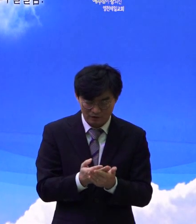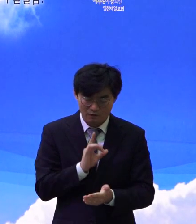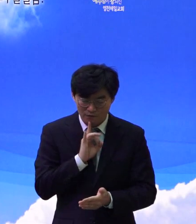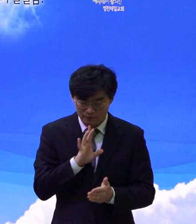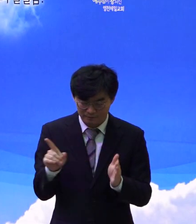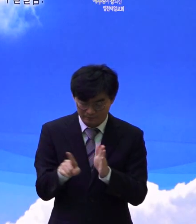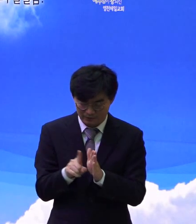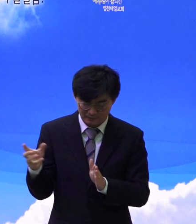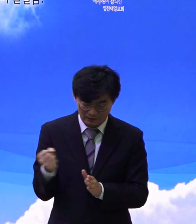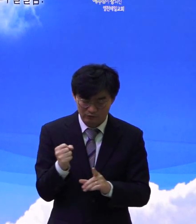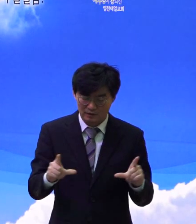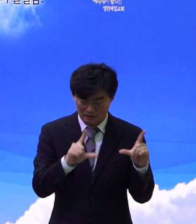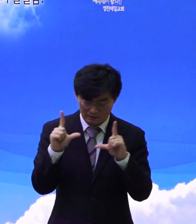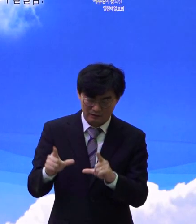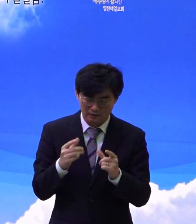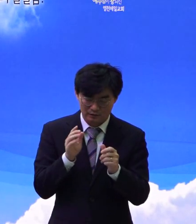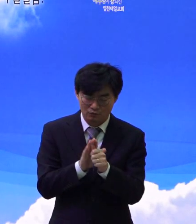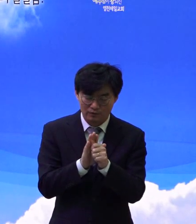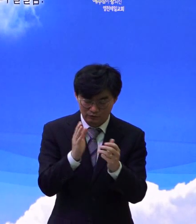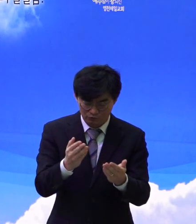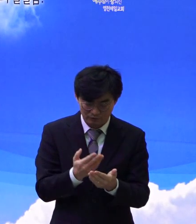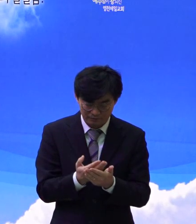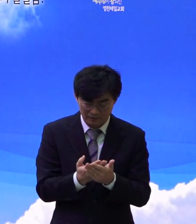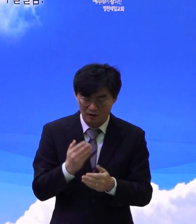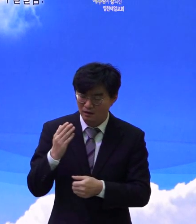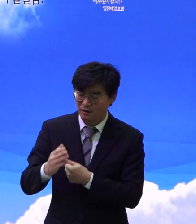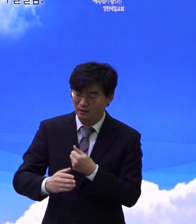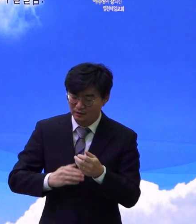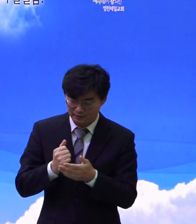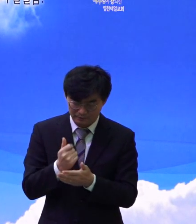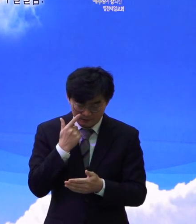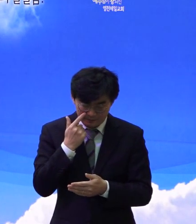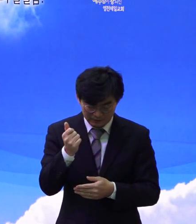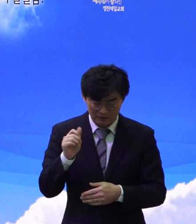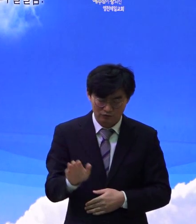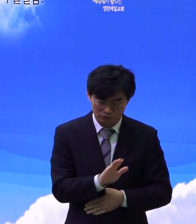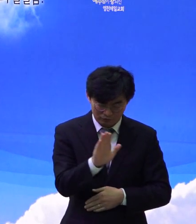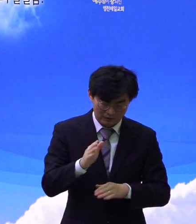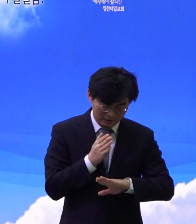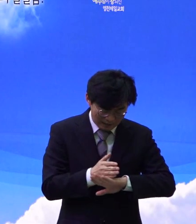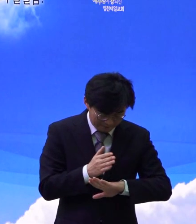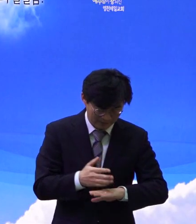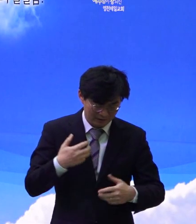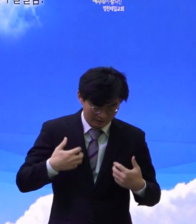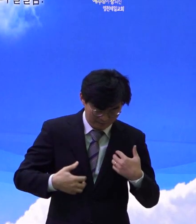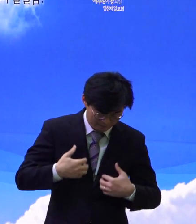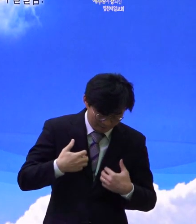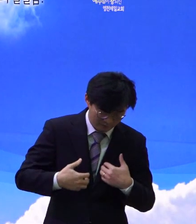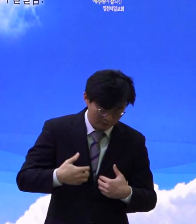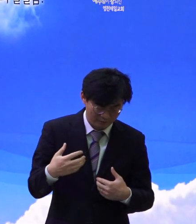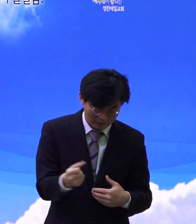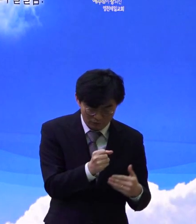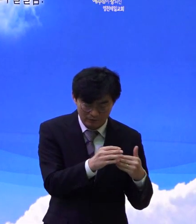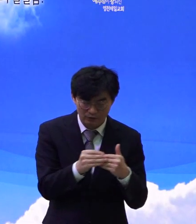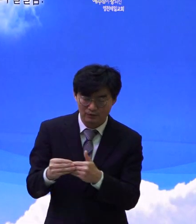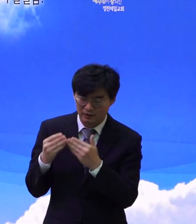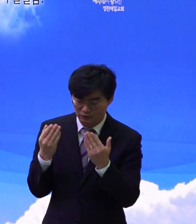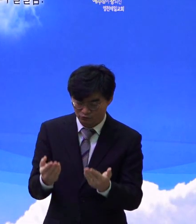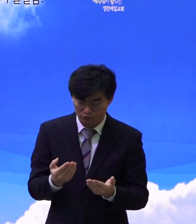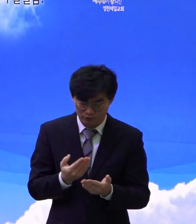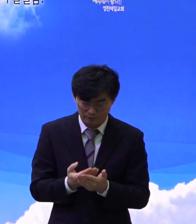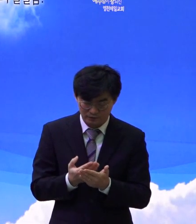살아가게 하옵소서. 하나님 아버지, 저희들을 감사와 기쁨의 영으로 인도하옵소서.